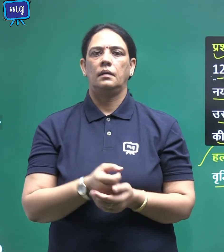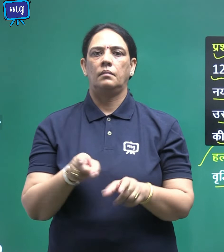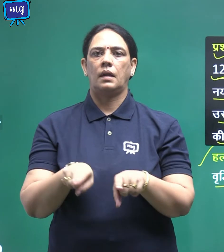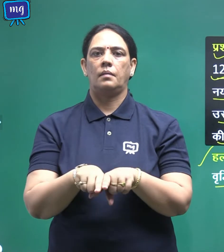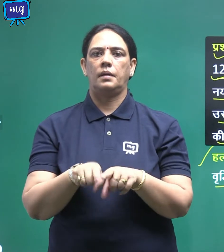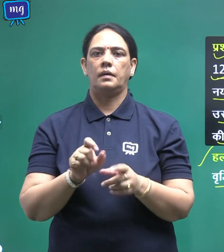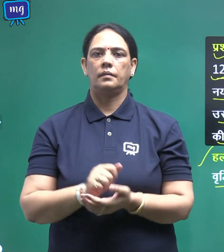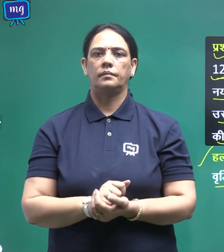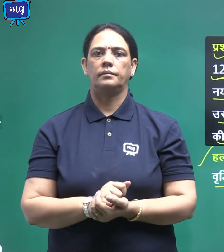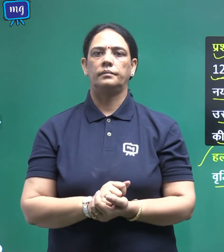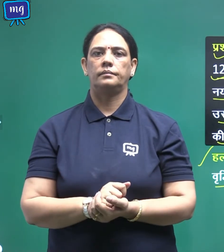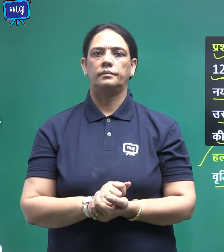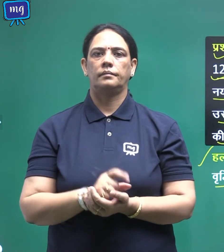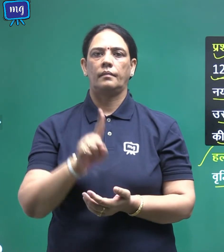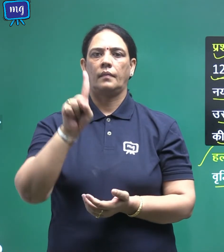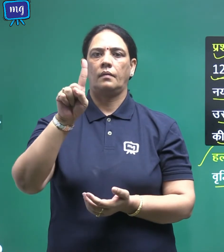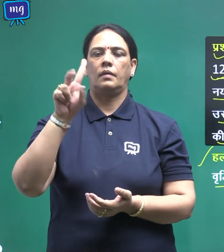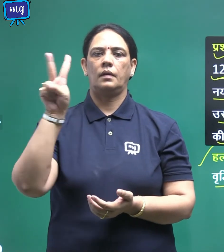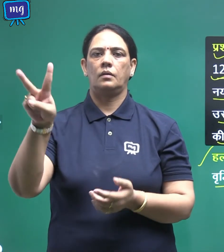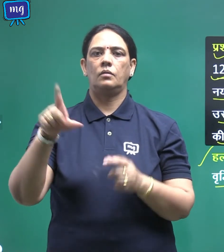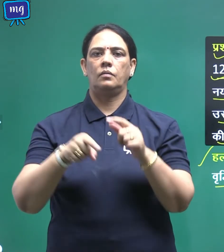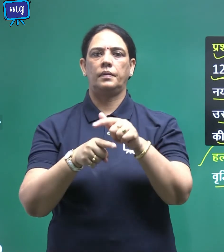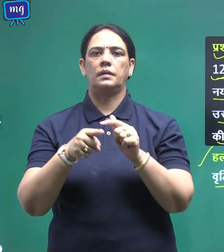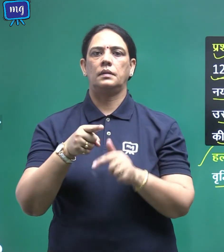बराबर 12%